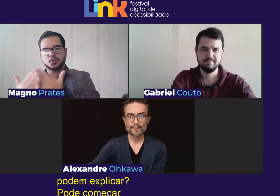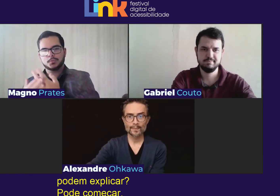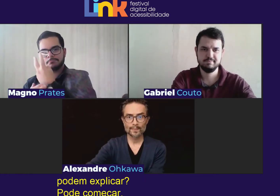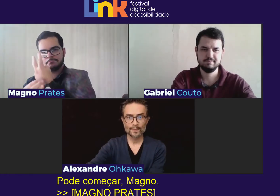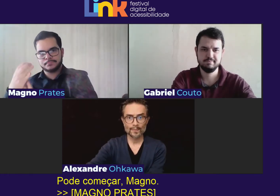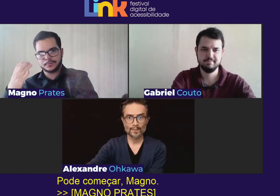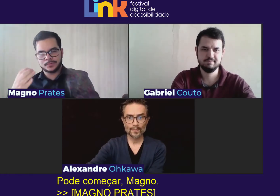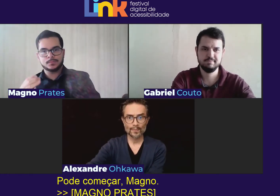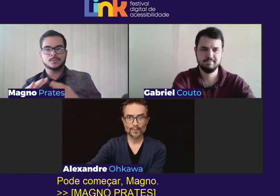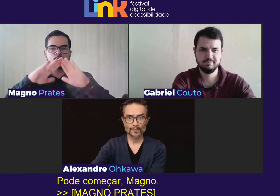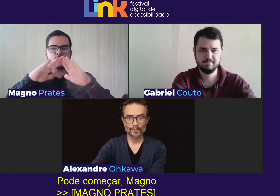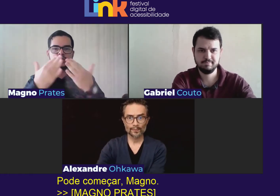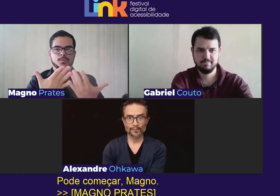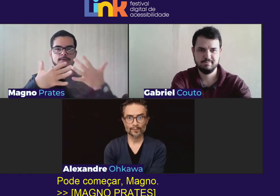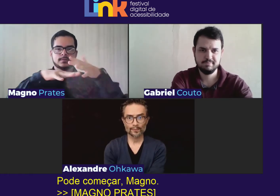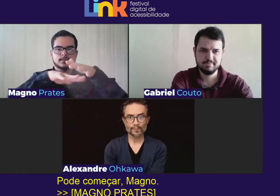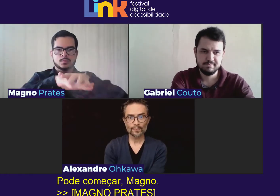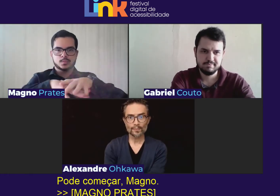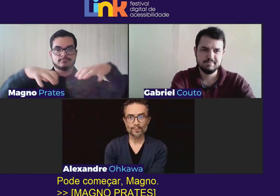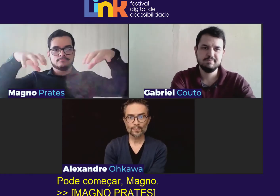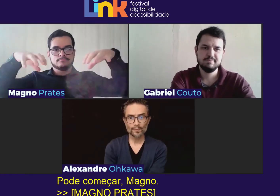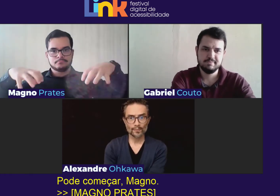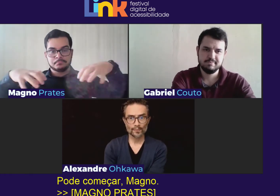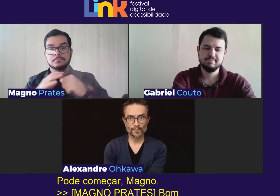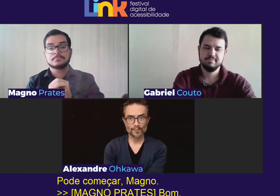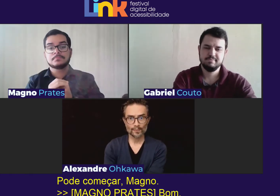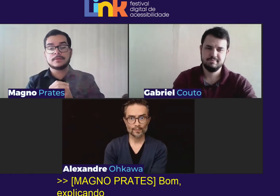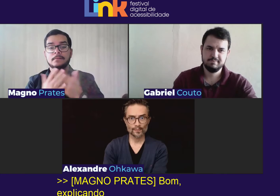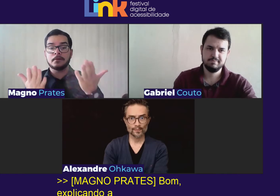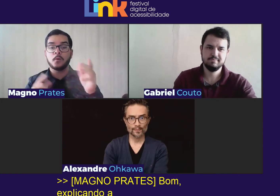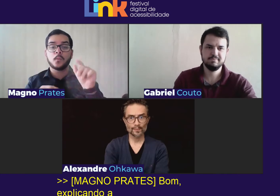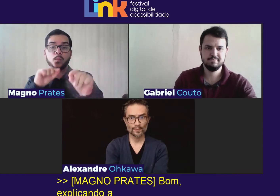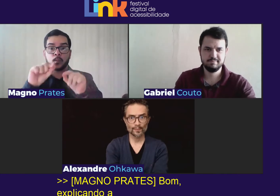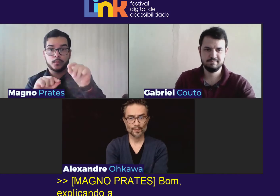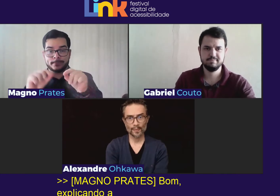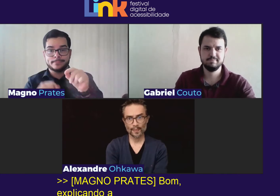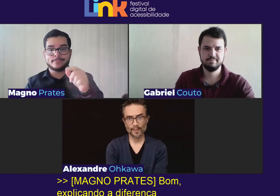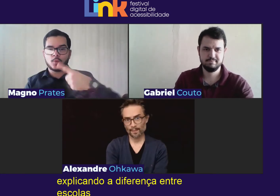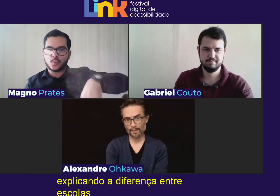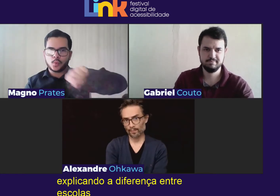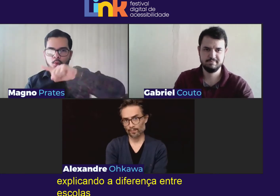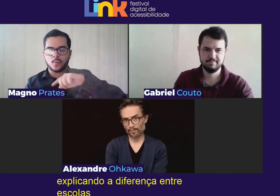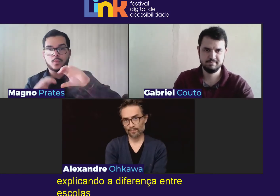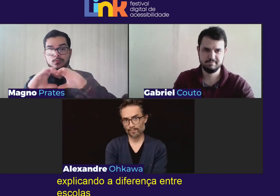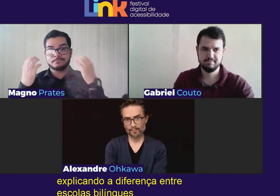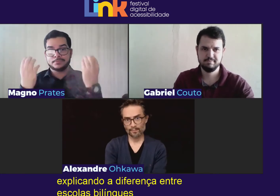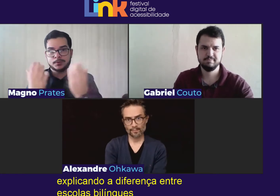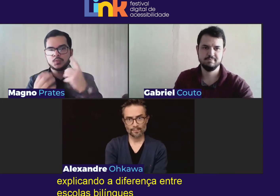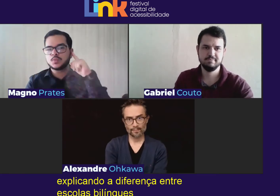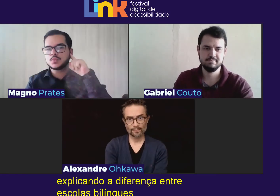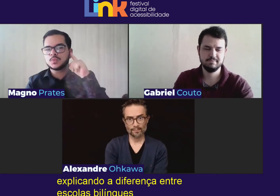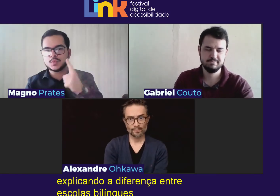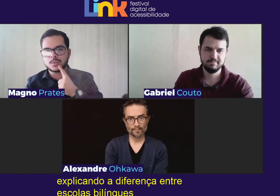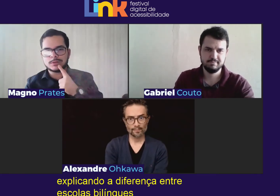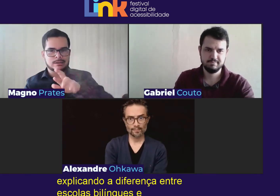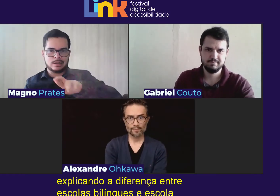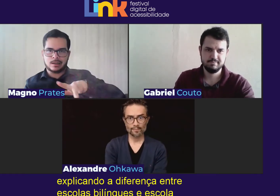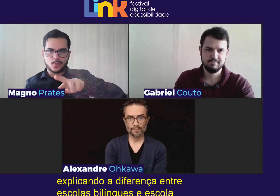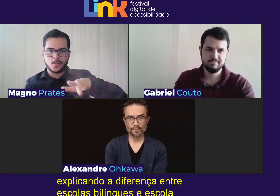Bom, explicando a diferença entre as escolas bilíngues e as escolas inclusivas, existem alguns pontos que a gente precisa entender. A